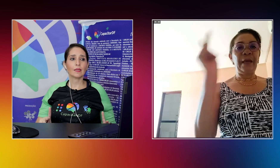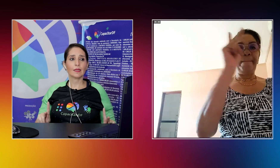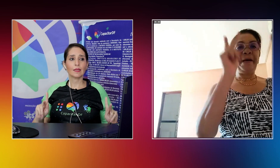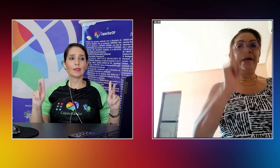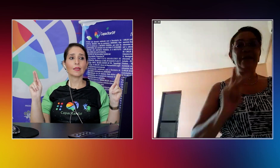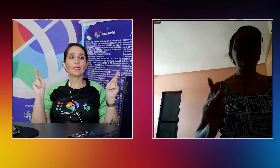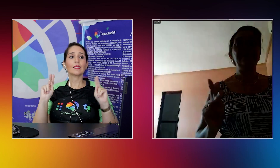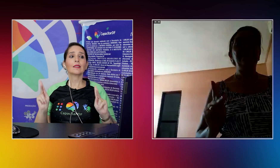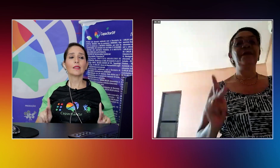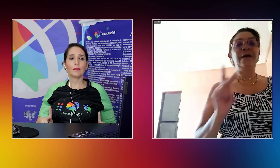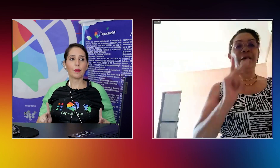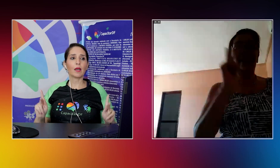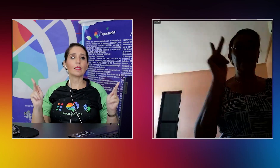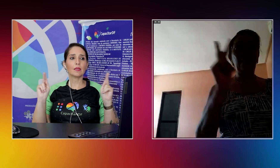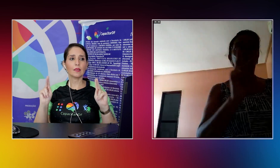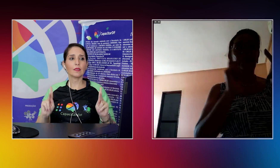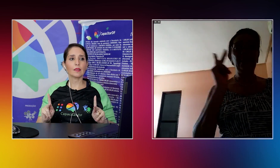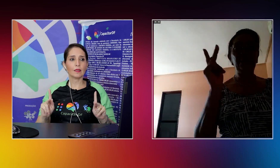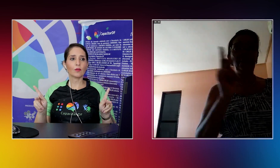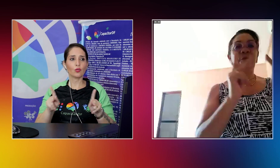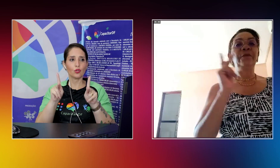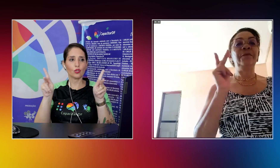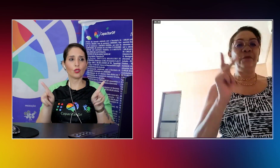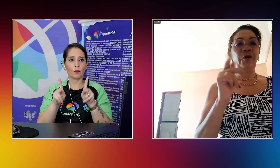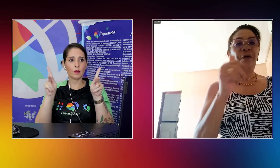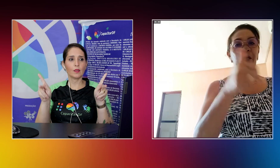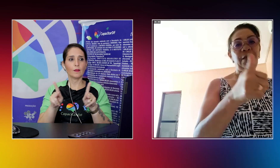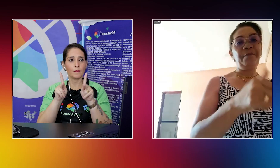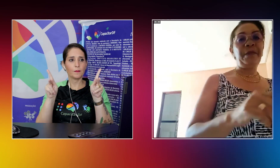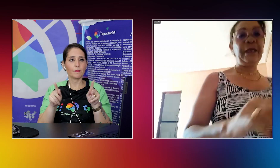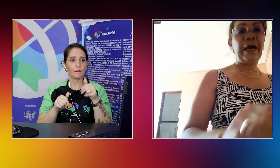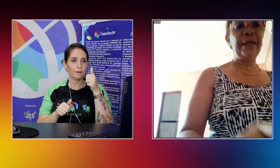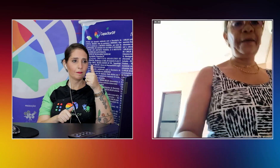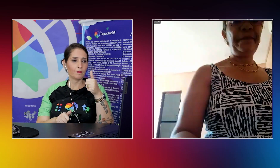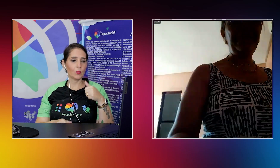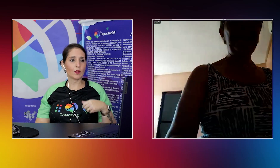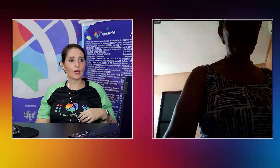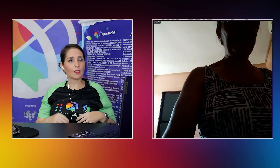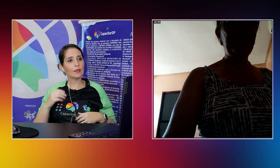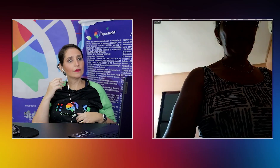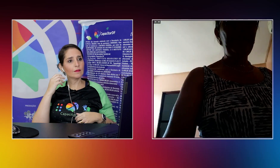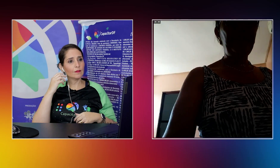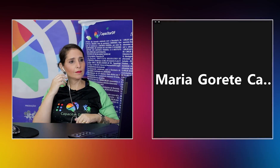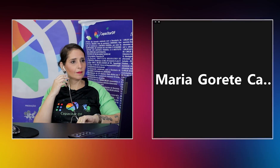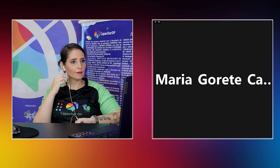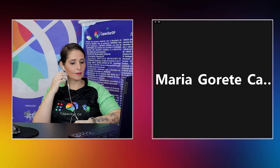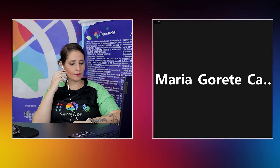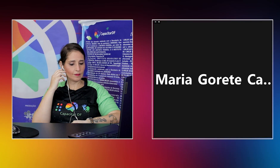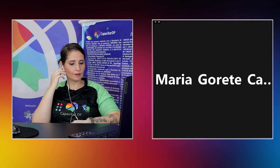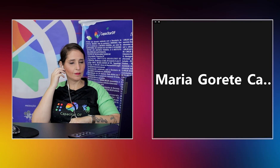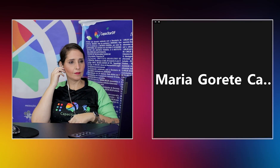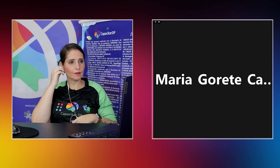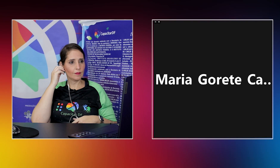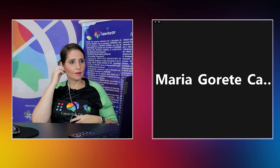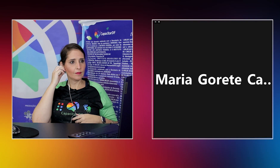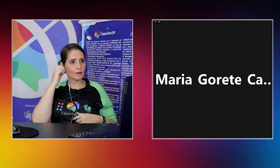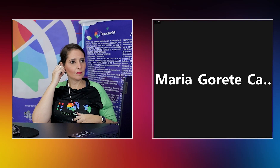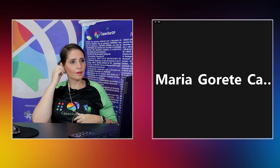É paz. Ah, É é paz. rodando. Ok, Shopping. obrigada. Por nada.